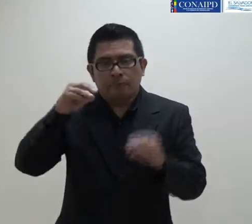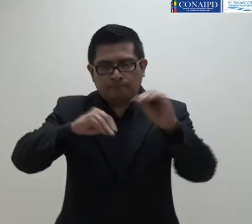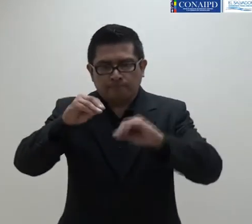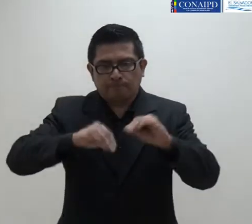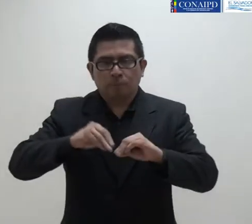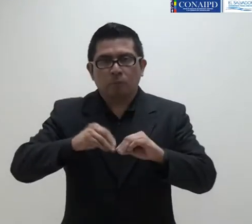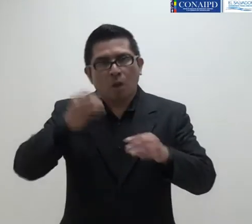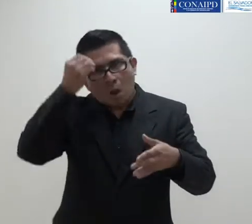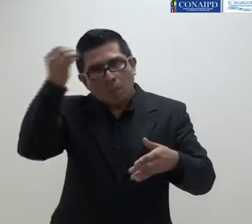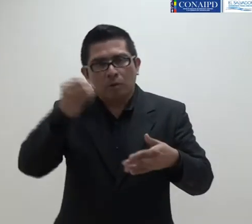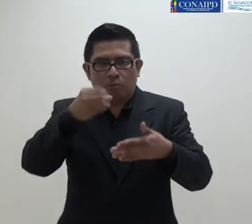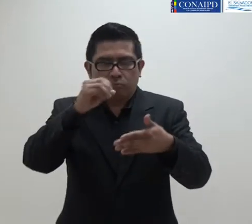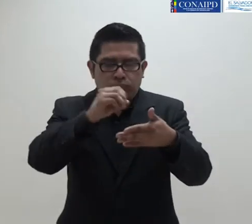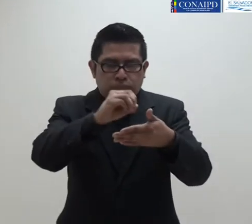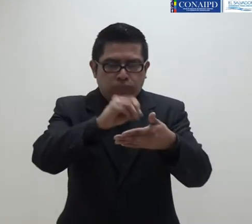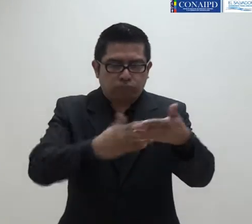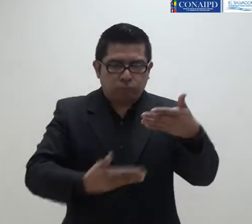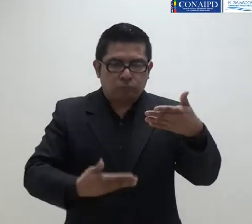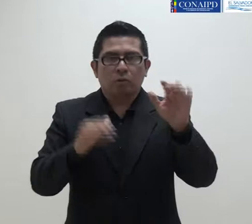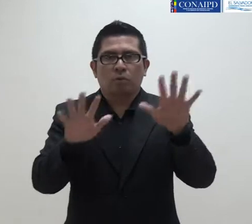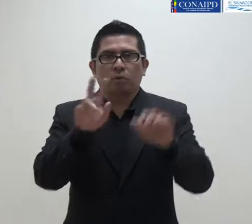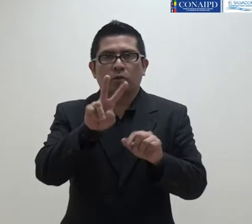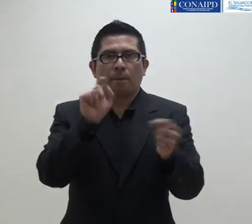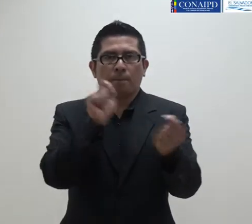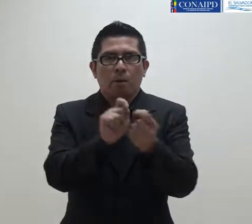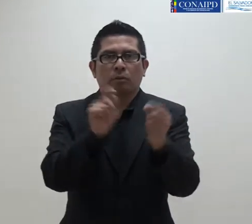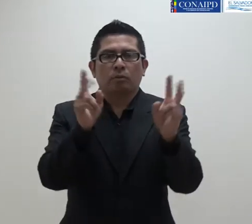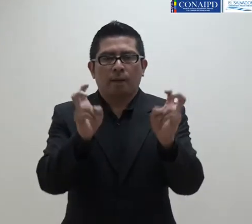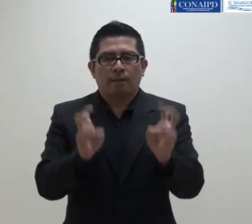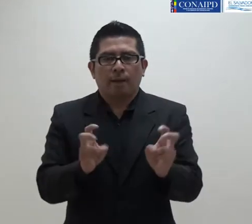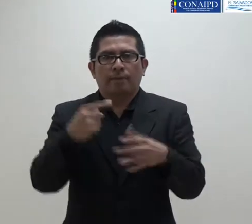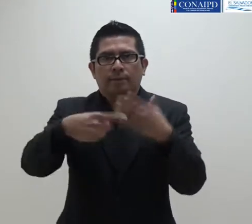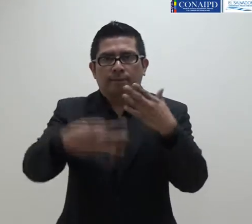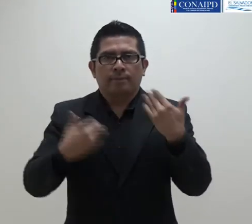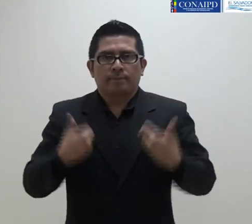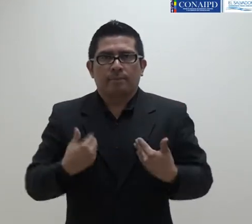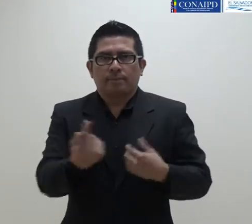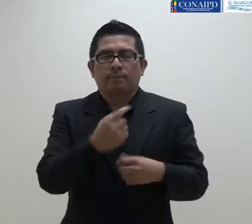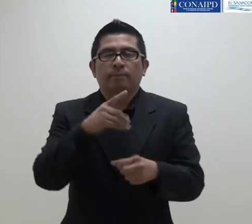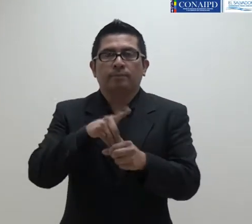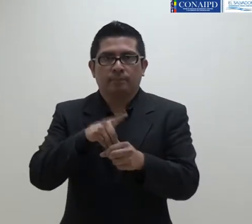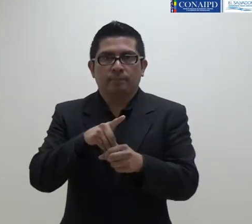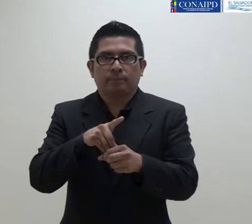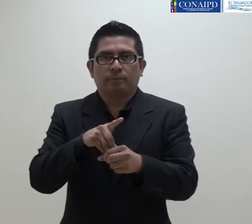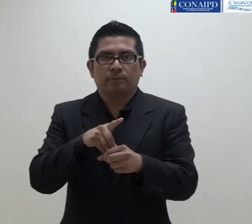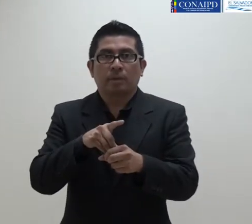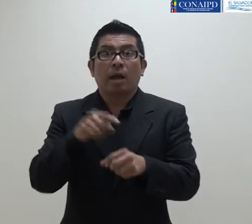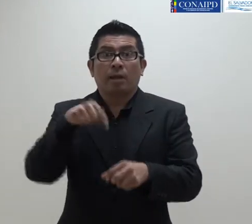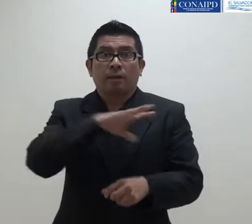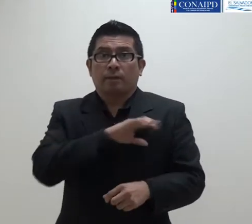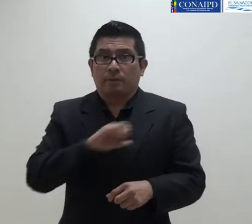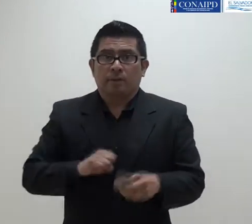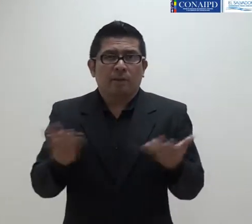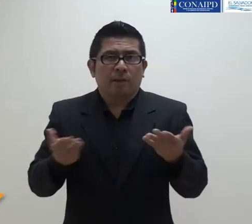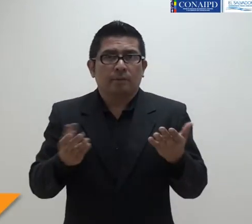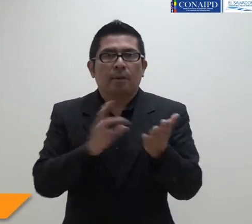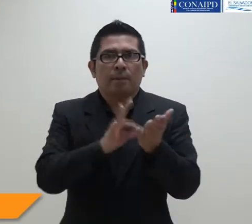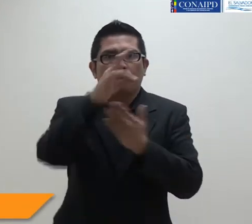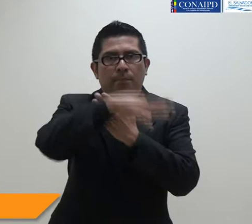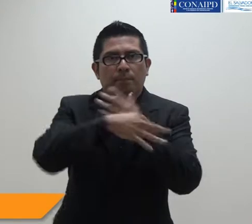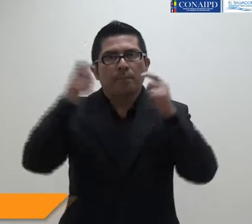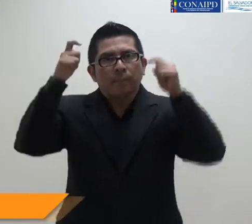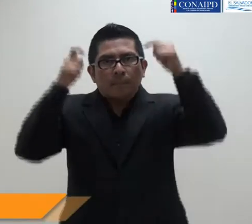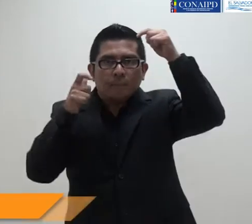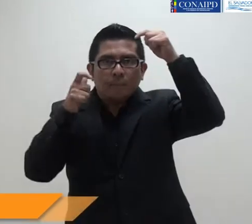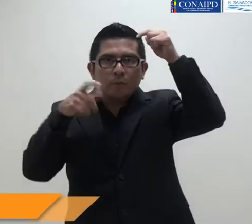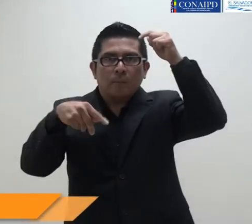una declaratoria con 12 puntos medulares para el abordaje del tema de derechos de las personas con discapacidad. A nivel nacional, el Programa de las Naciones